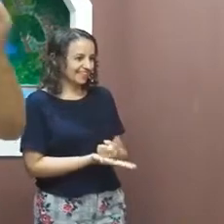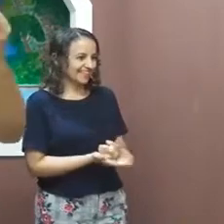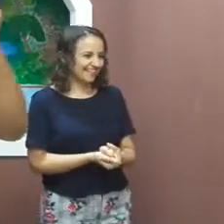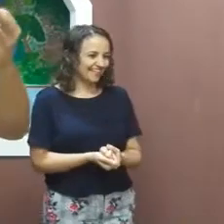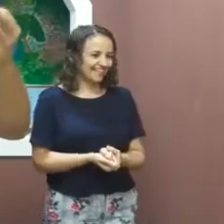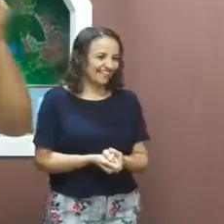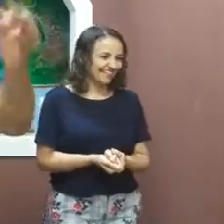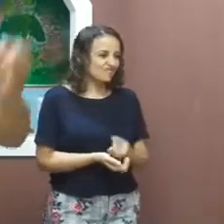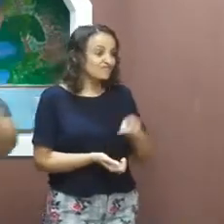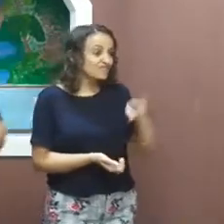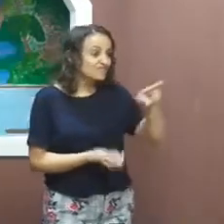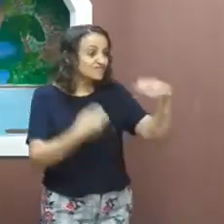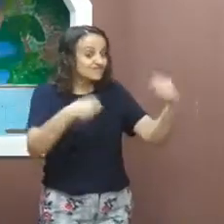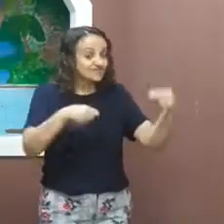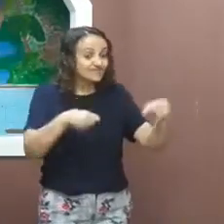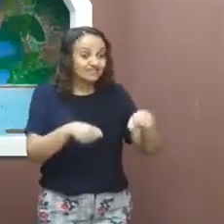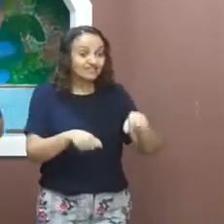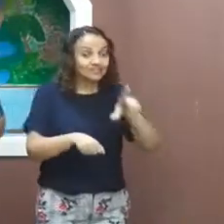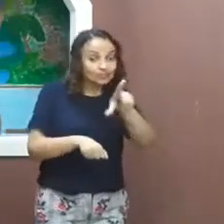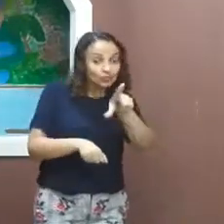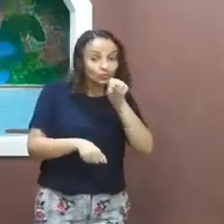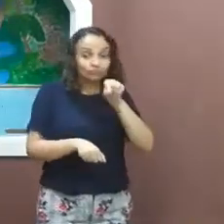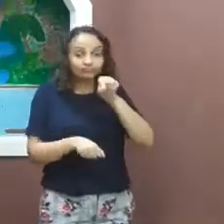selecionar o que você vai ver.